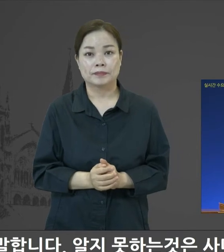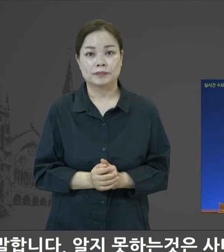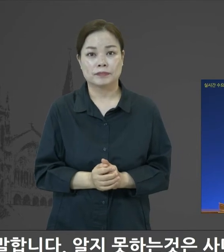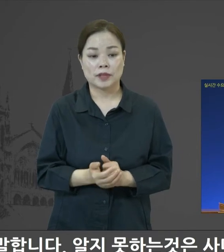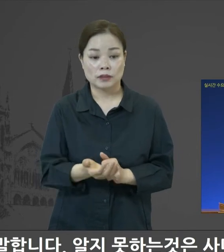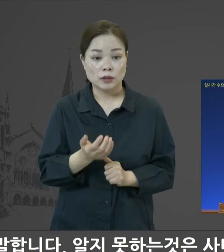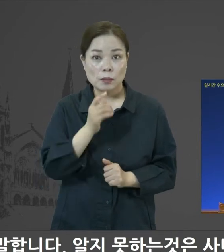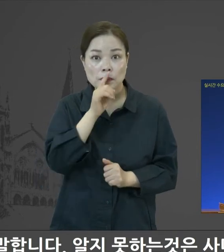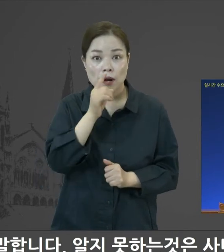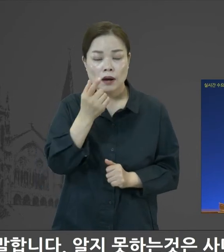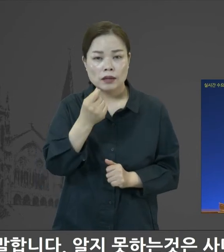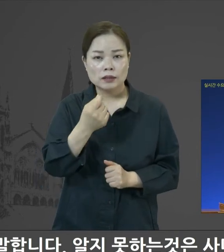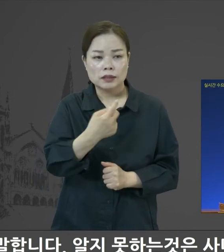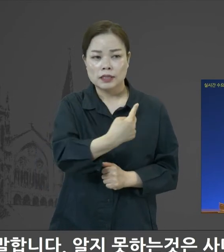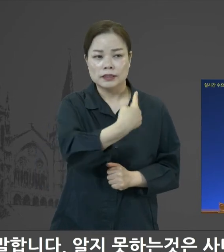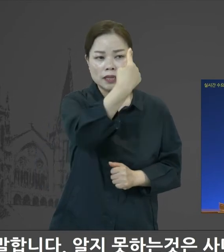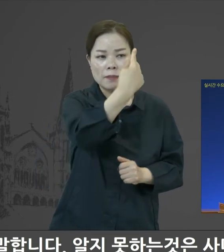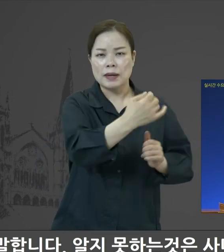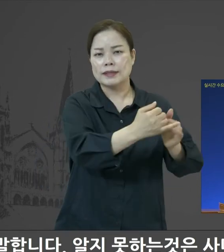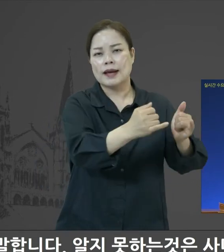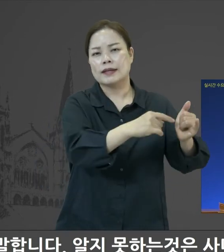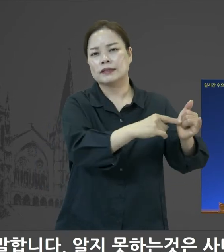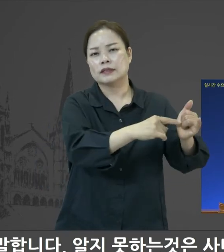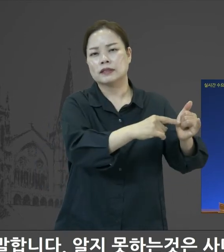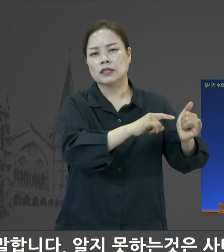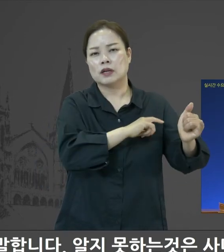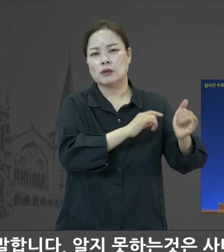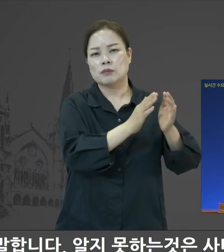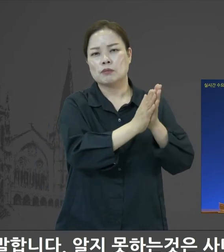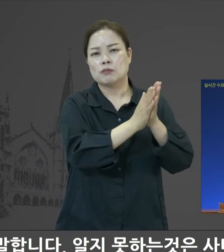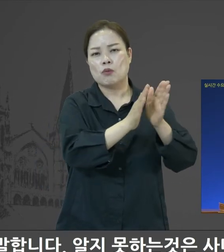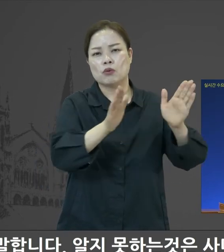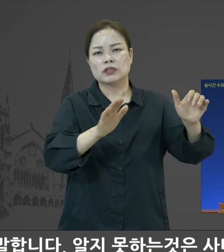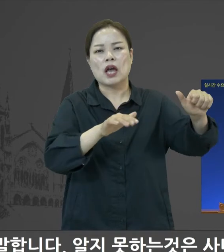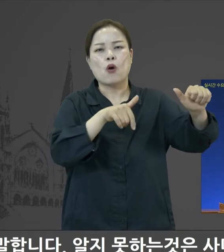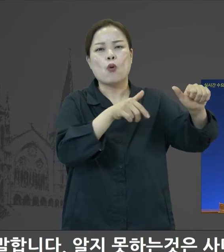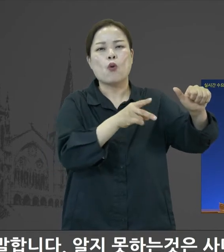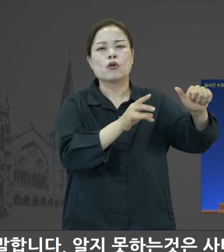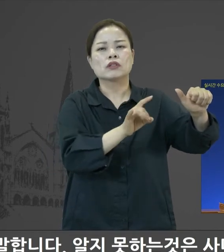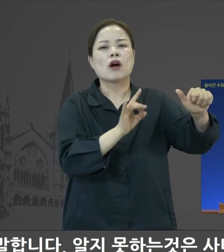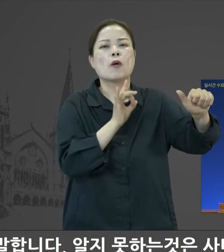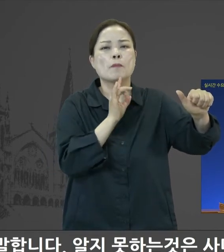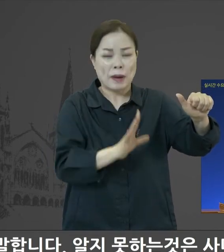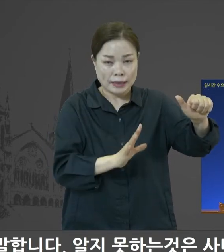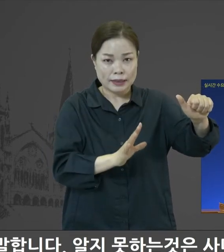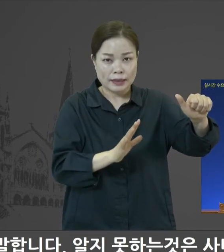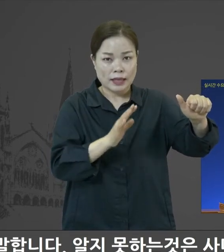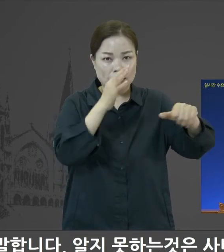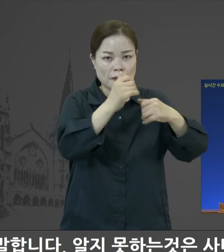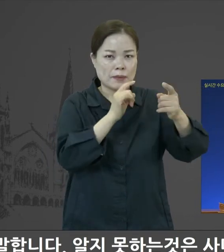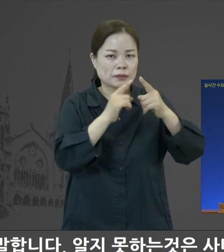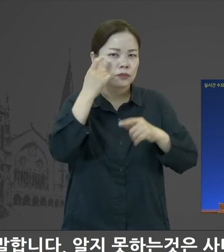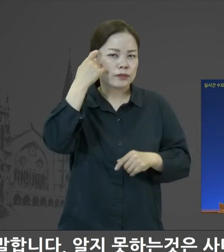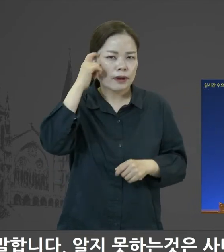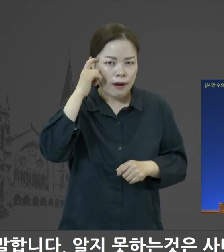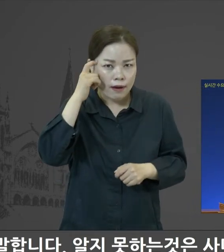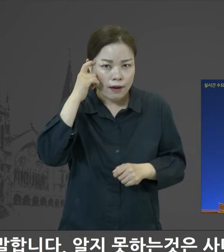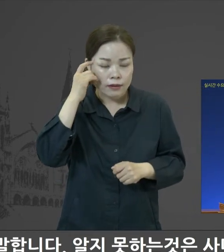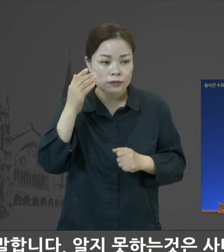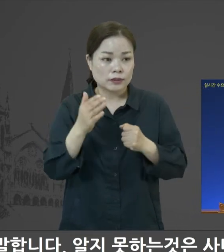앞서 말씀드린 것처럼 사마리아인들은 모세 오경만 하나님의 말씀으로 받아들였습니다. 그러다